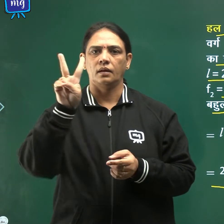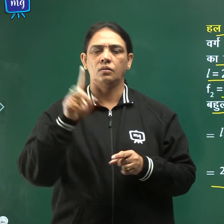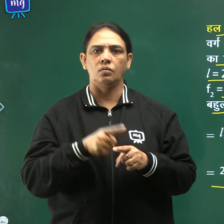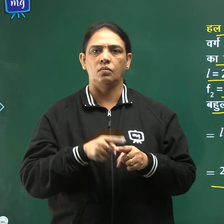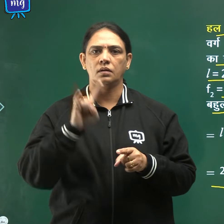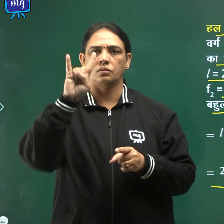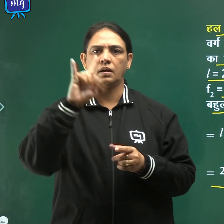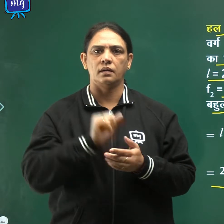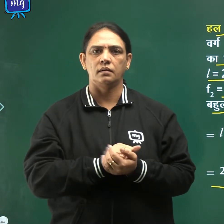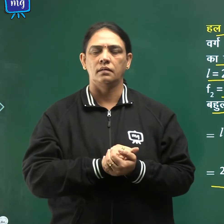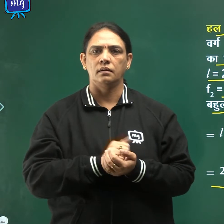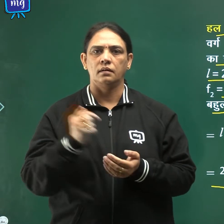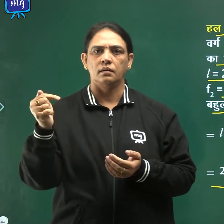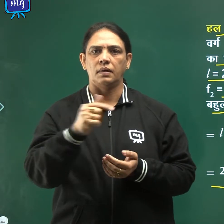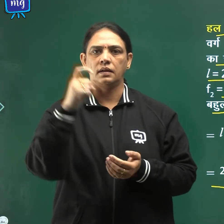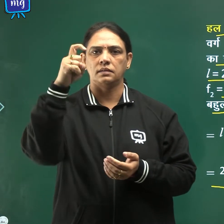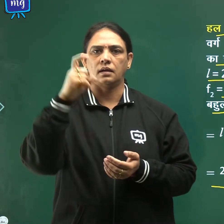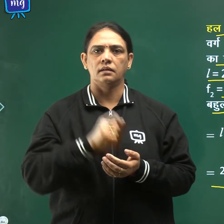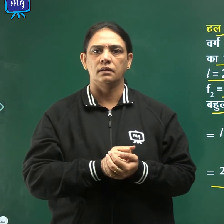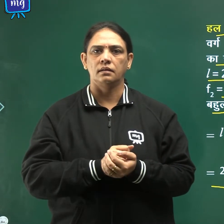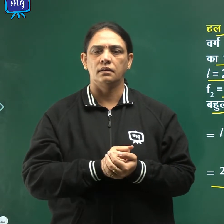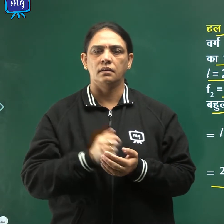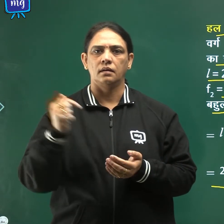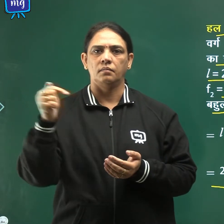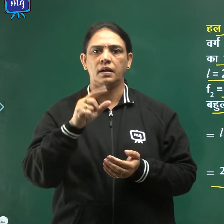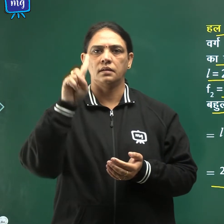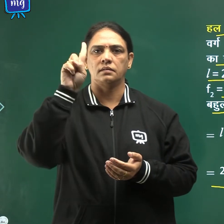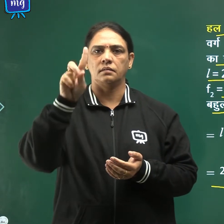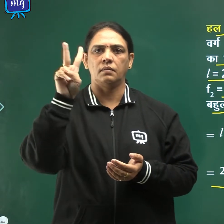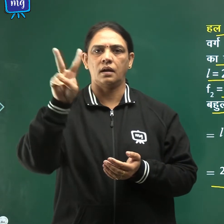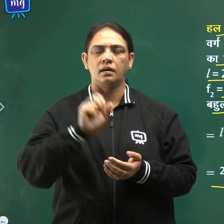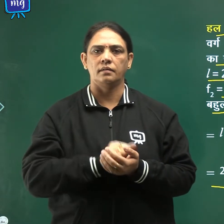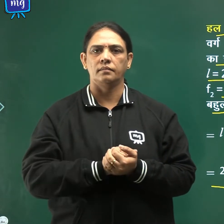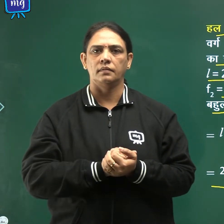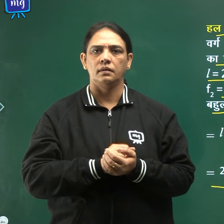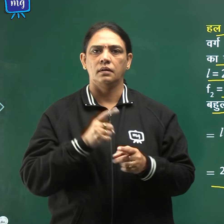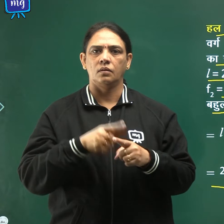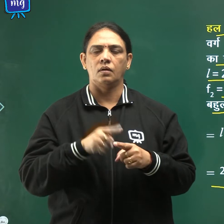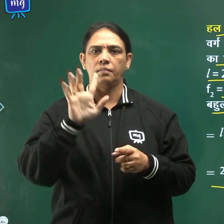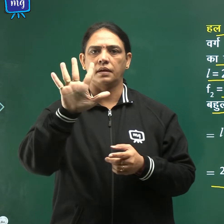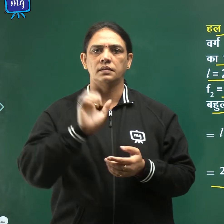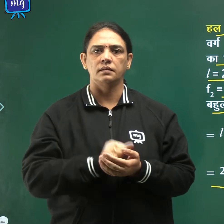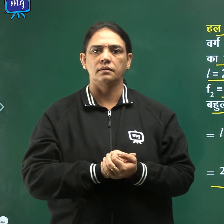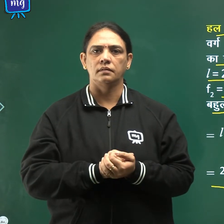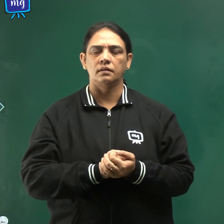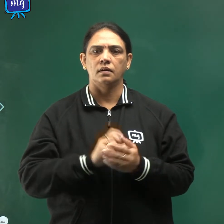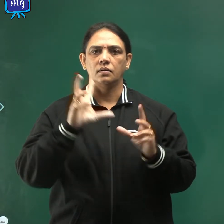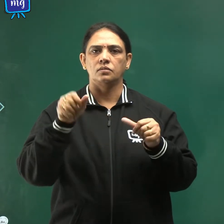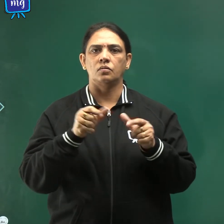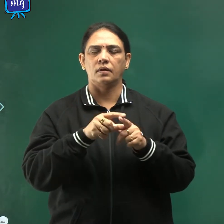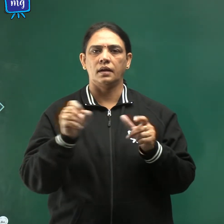16 माइनस 7 माइनस 12 गुणा 5। हल